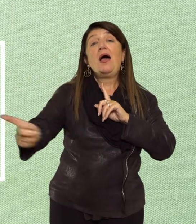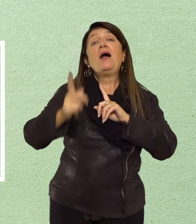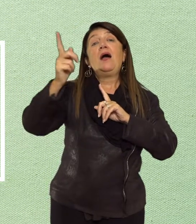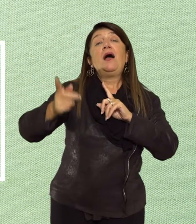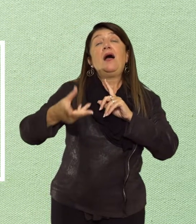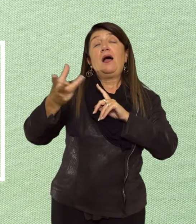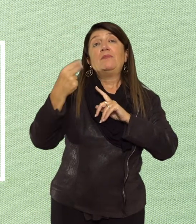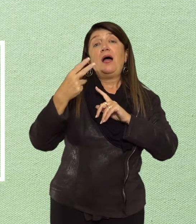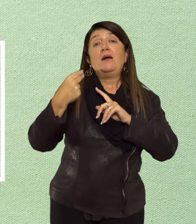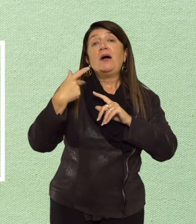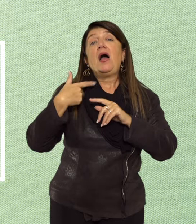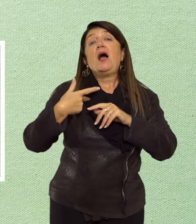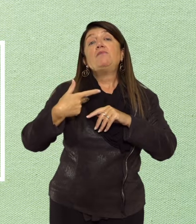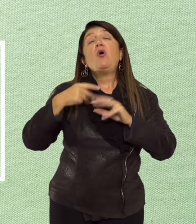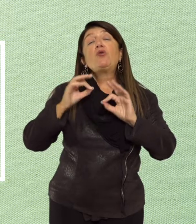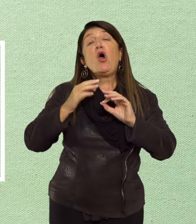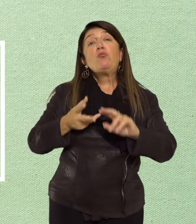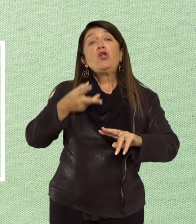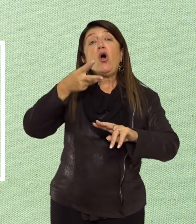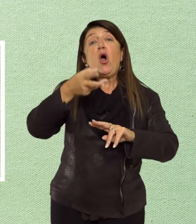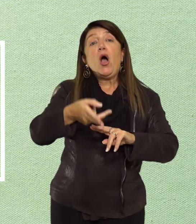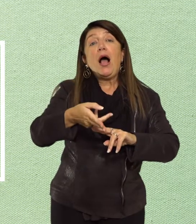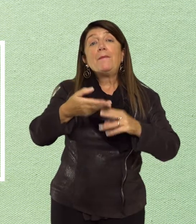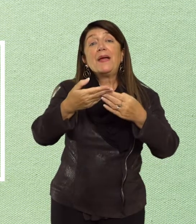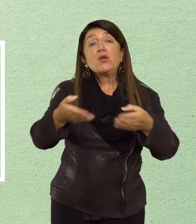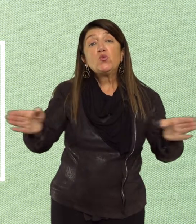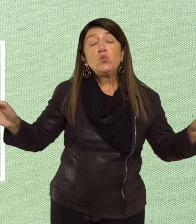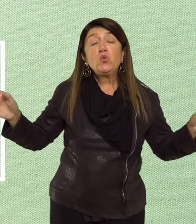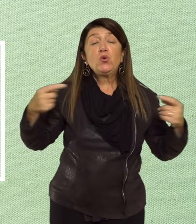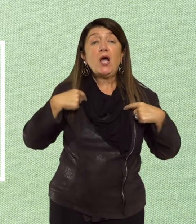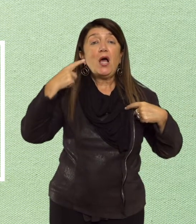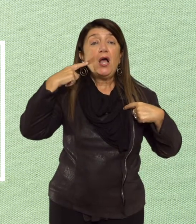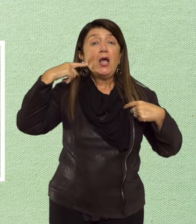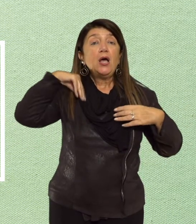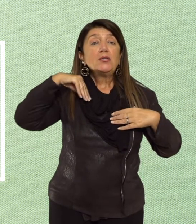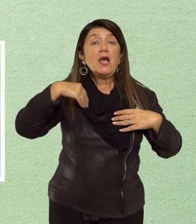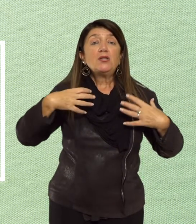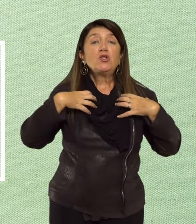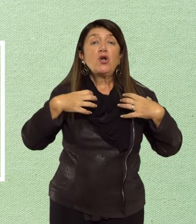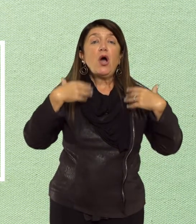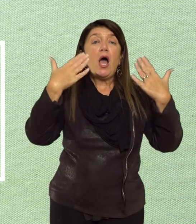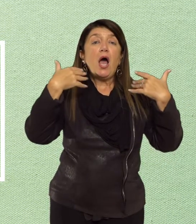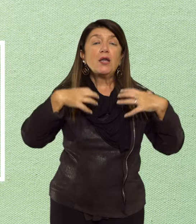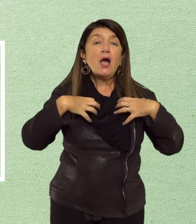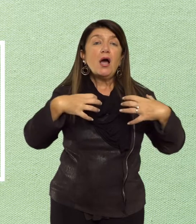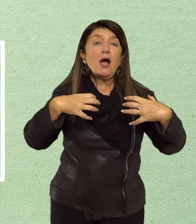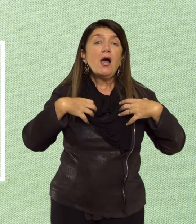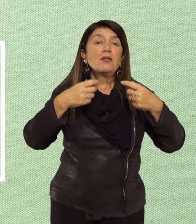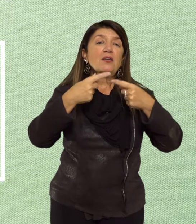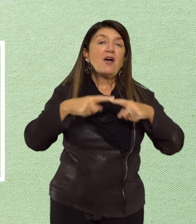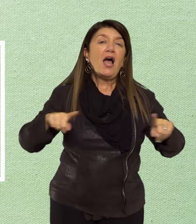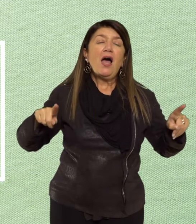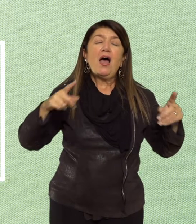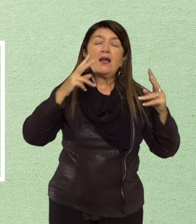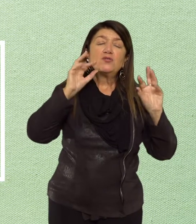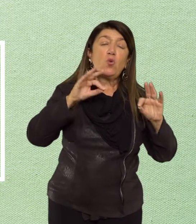usato nelle cerimonie di apertura e di chiusura a Tokyo, ho incominciato veramente a respirare un'aria diversa, un'aria. Era tutto più grande,